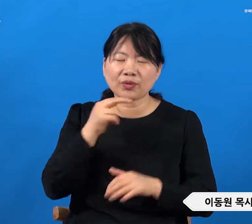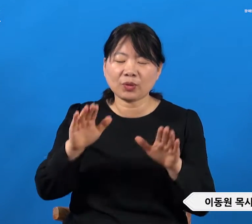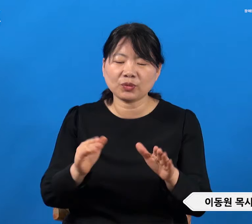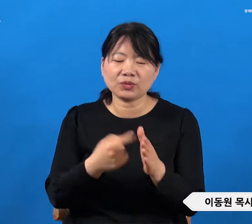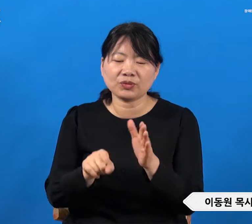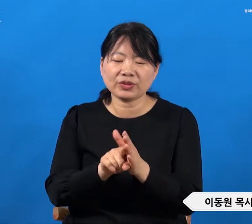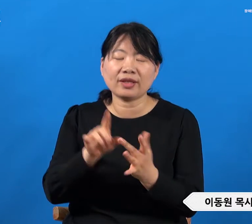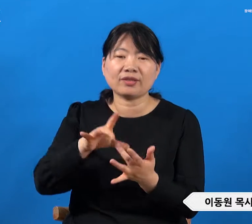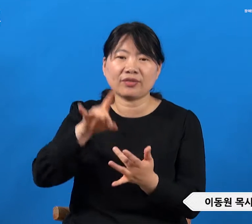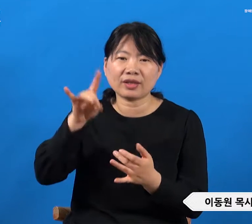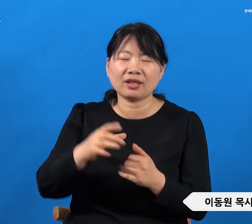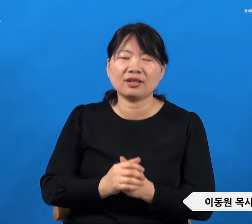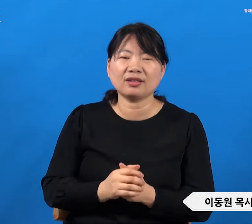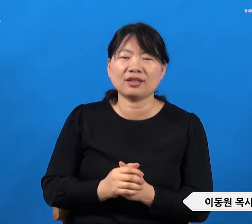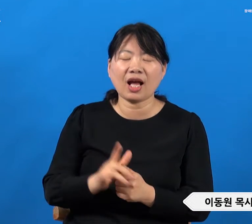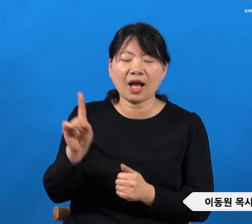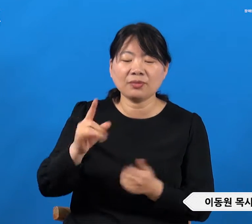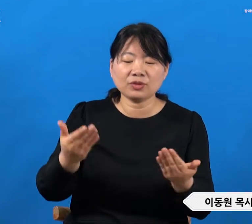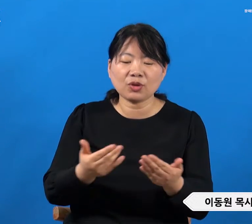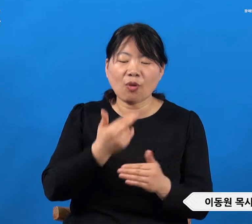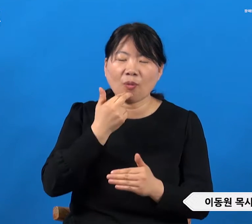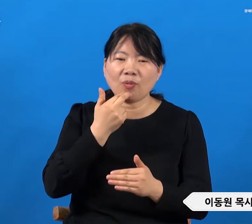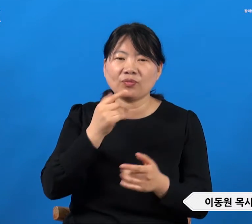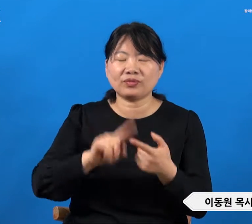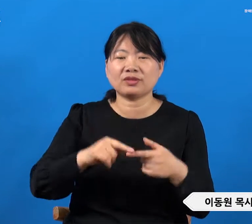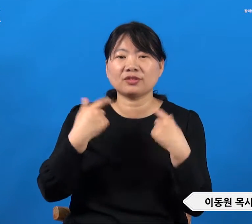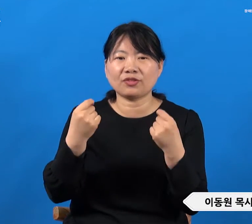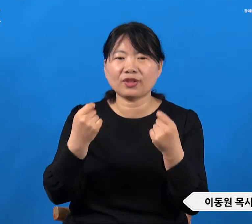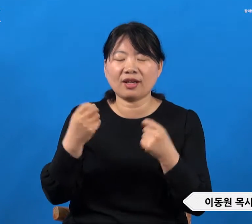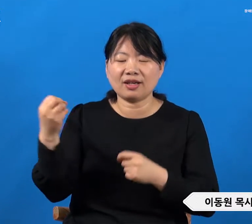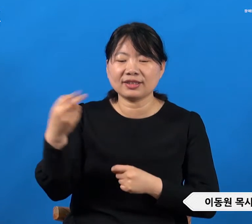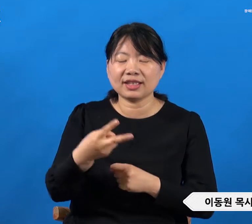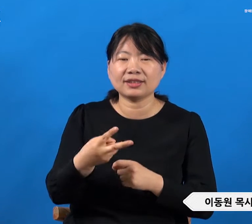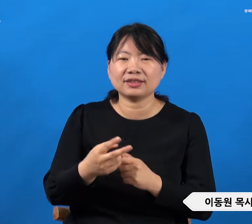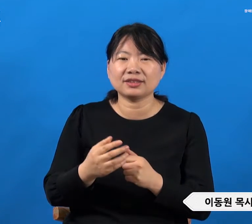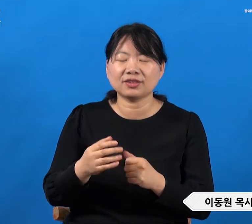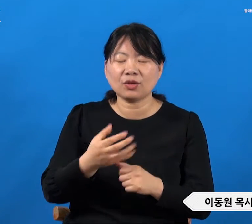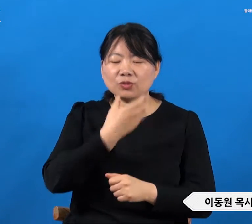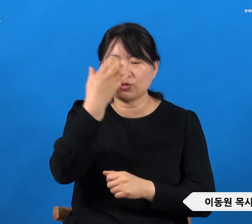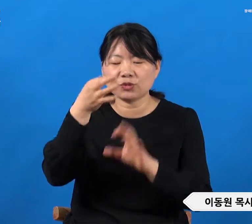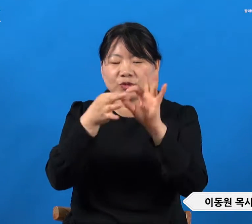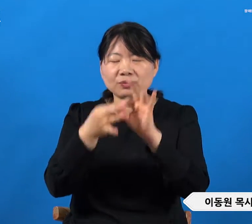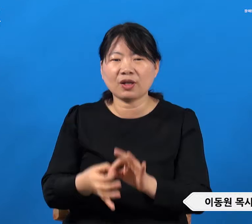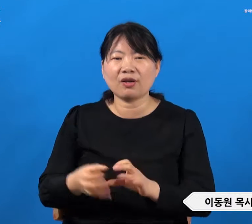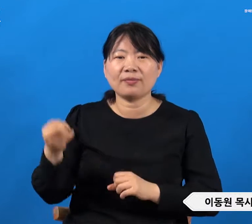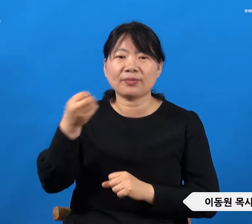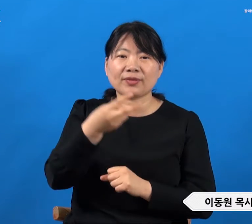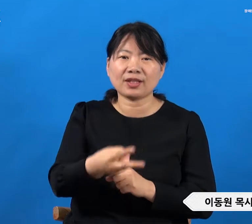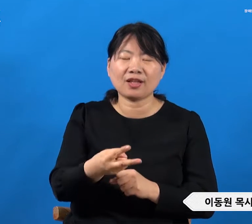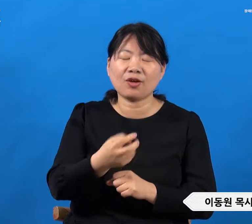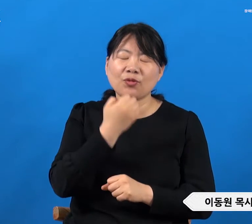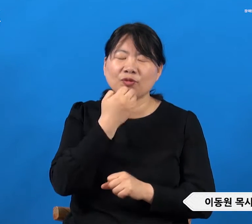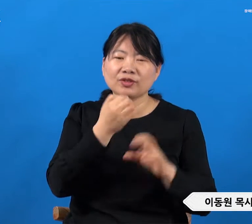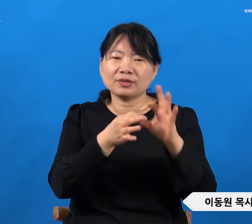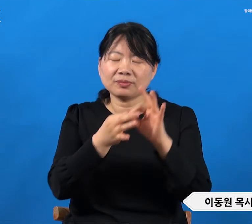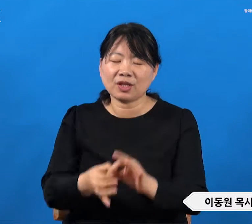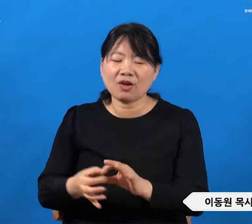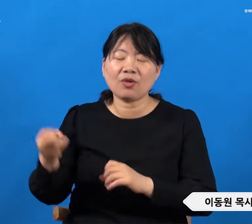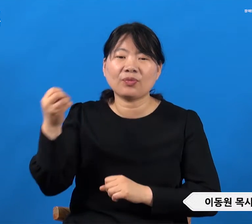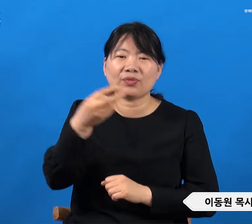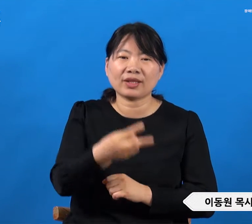않을 오늘을 위한 선택, 아무 일도 없었다는 듯 다시 꿈꾸며 다시